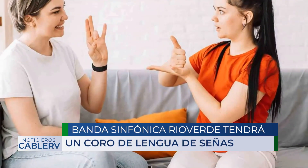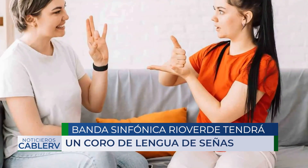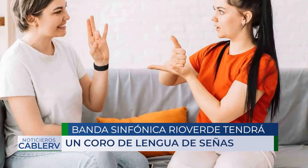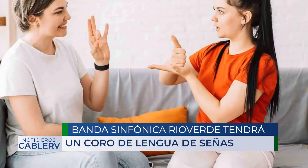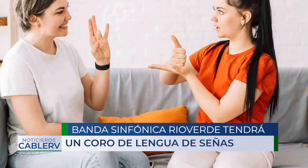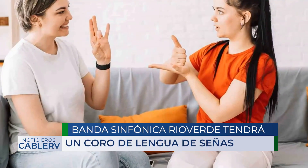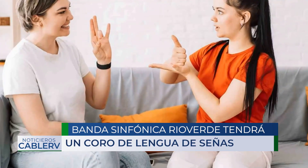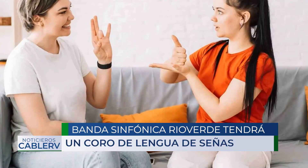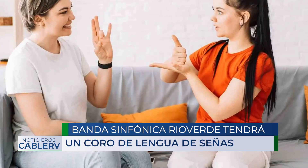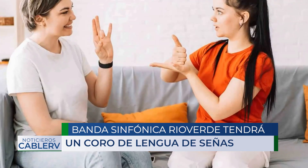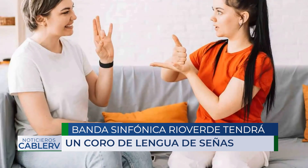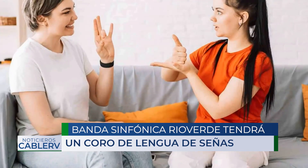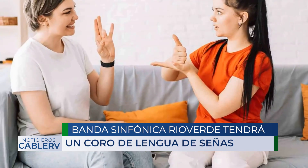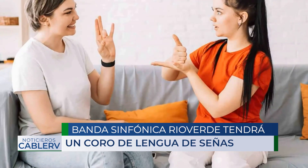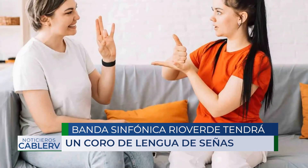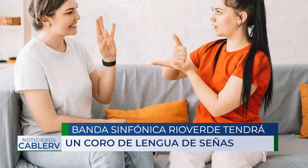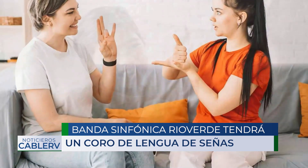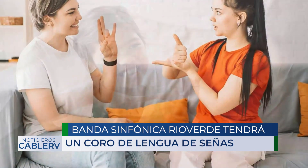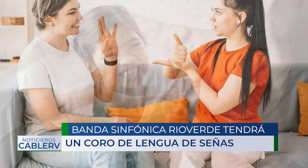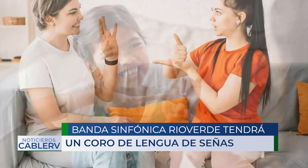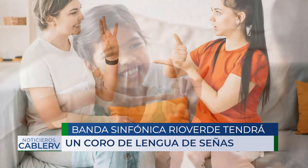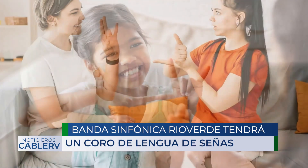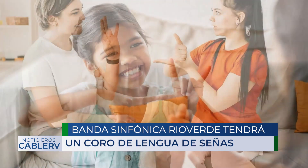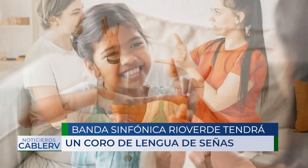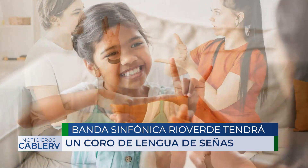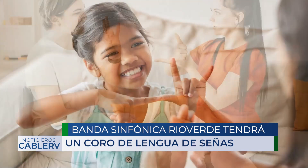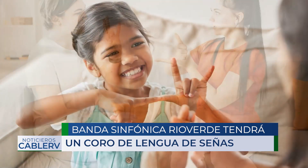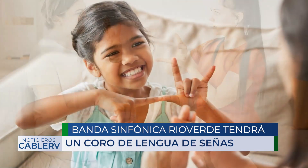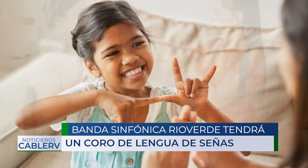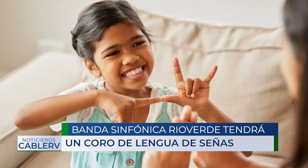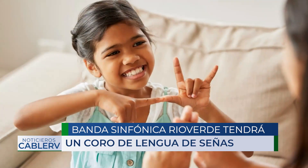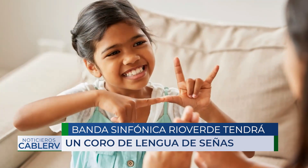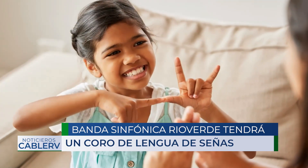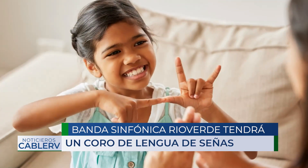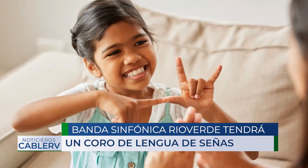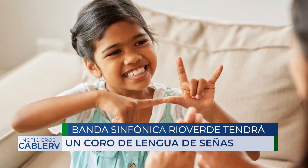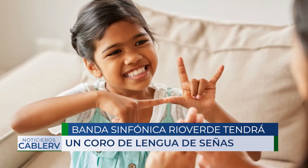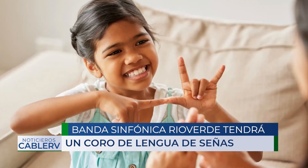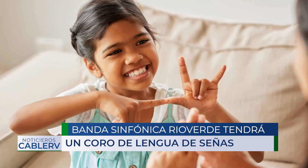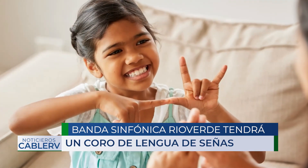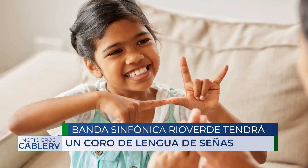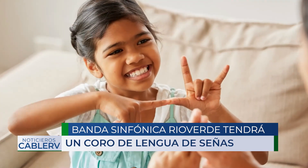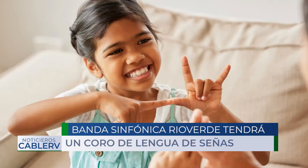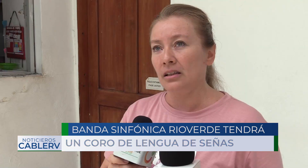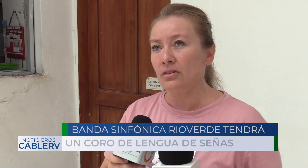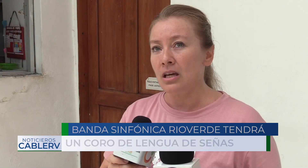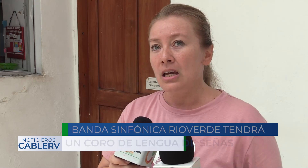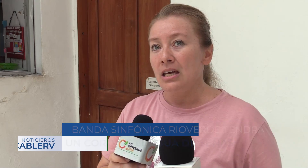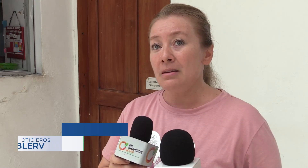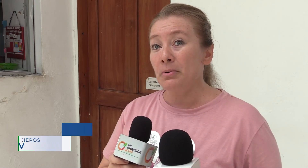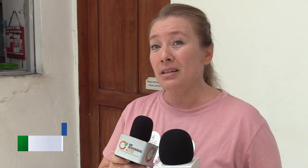brindarle a nuestro público diferentes oportunidades de géneros, de disfrutar de diferentes géneros y pues